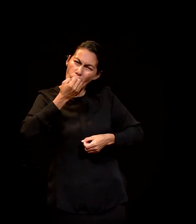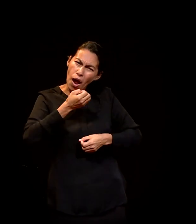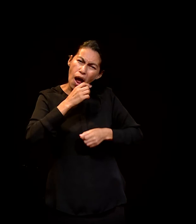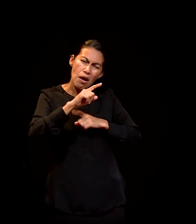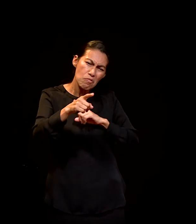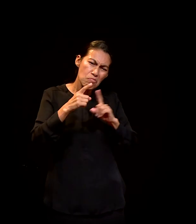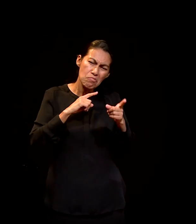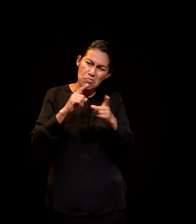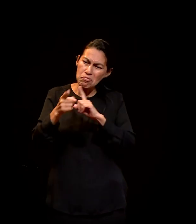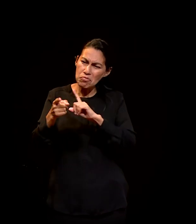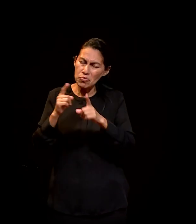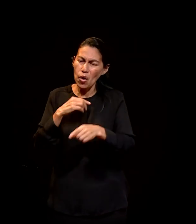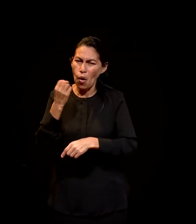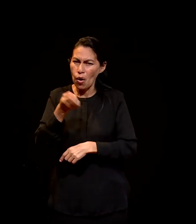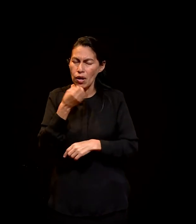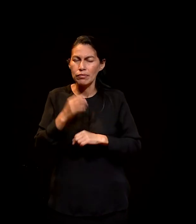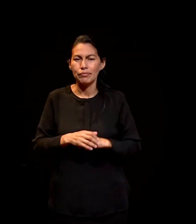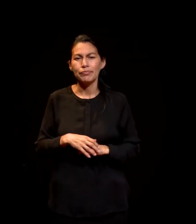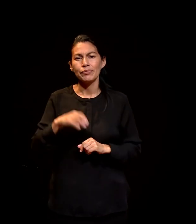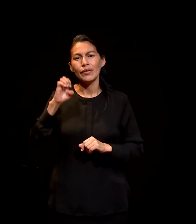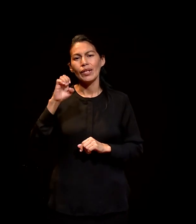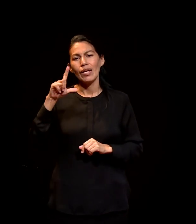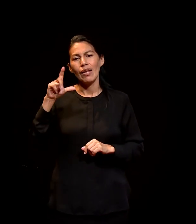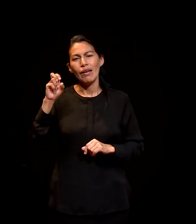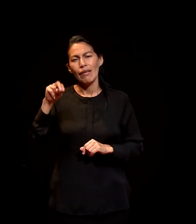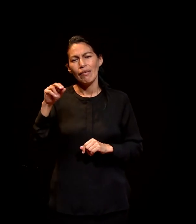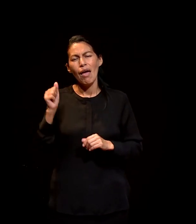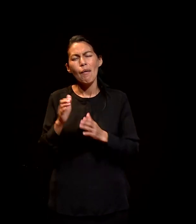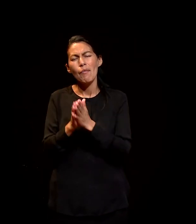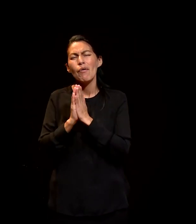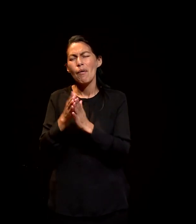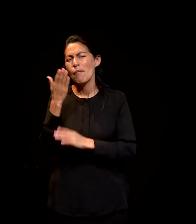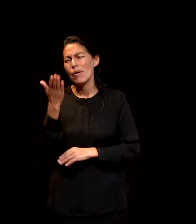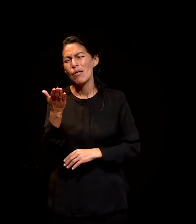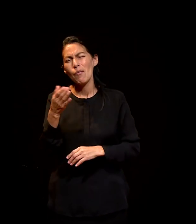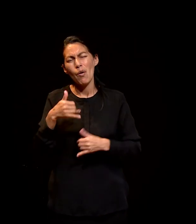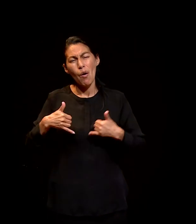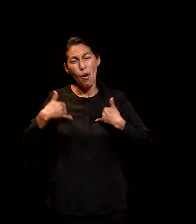es el enano daniel carne